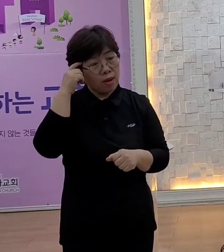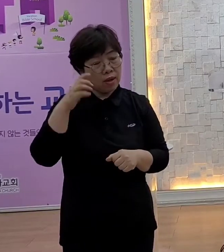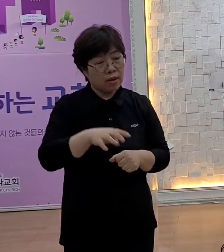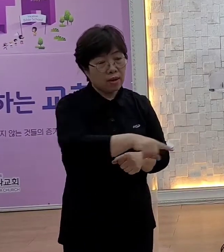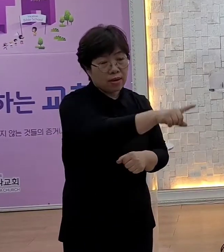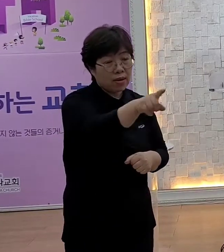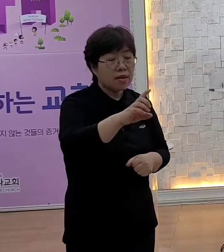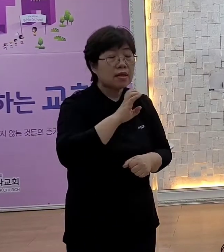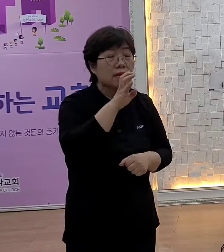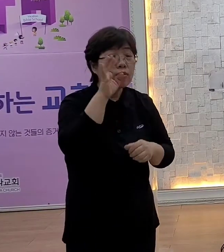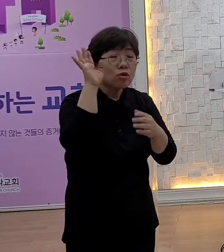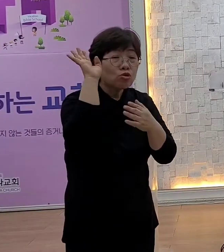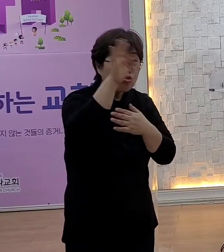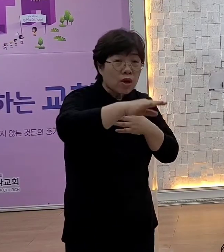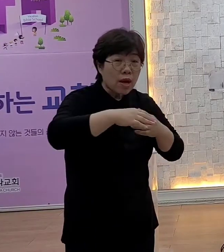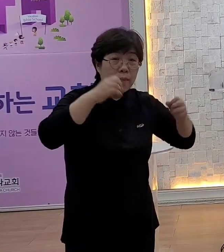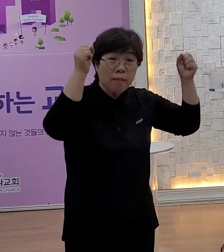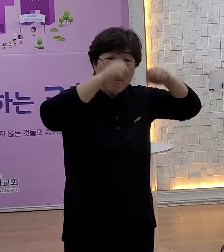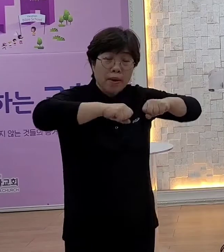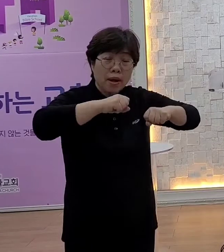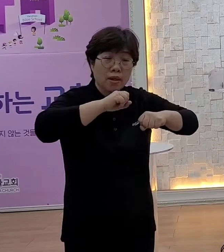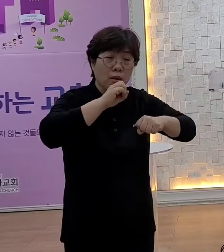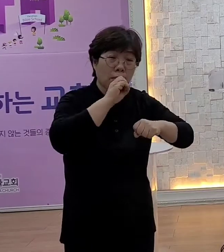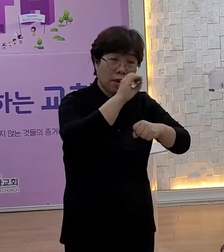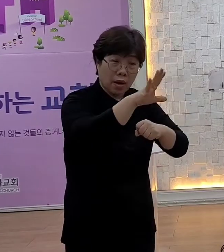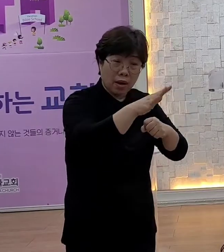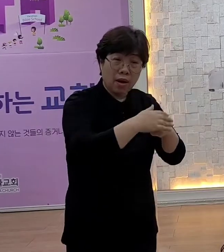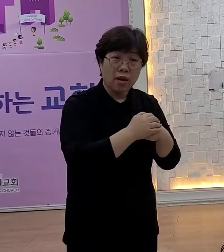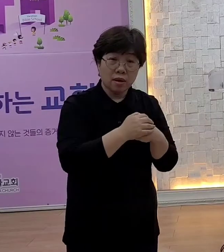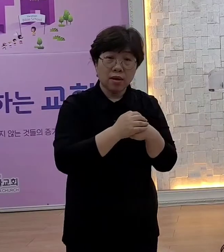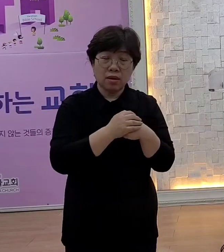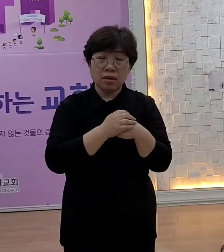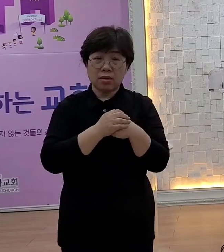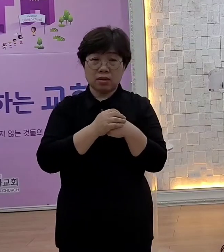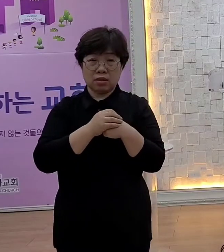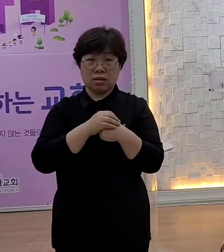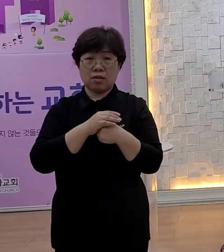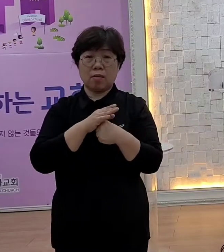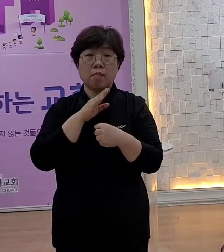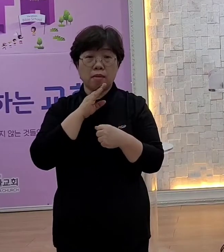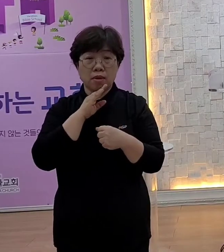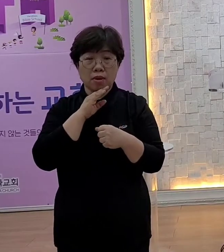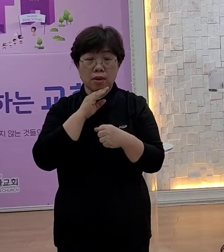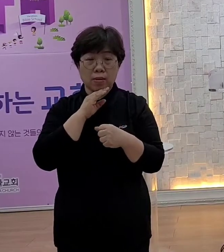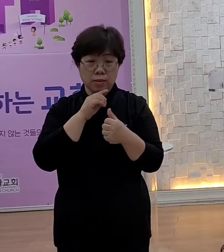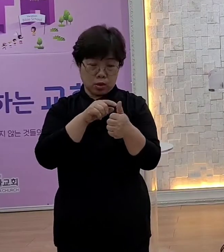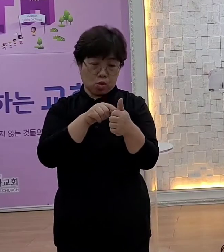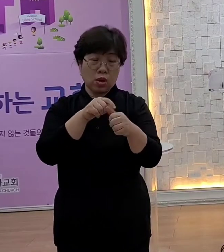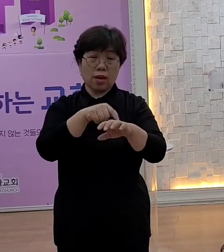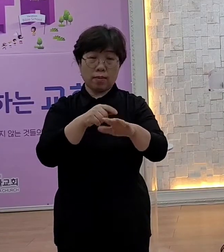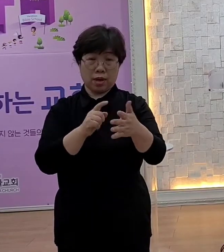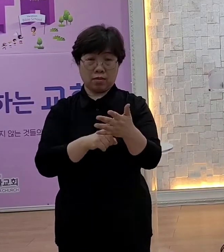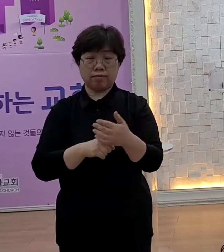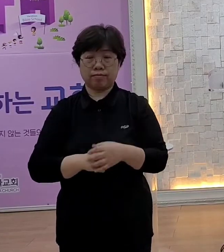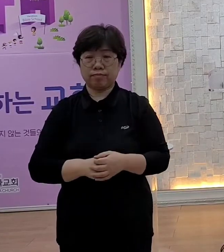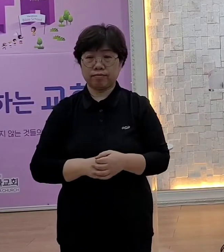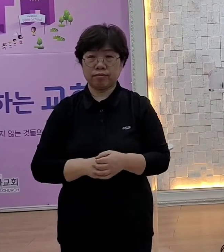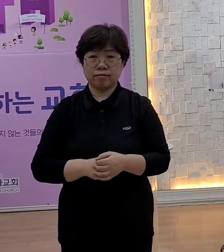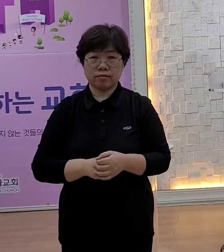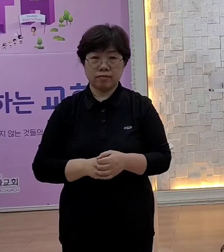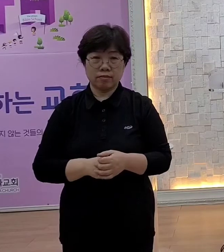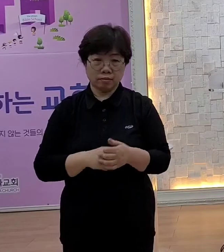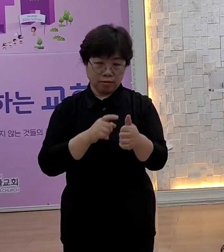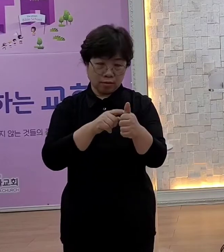멸망당한다. 마치 요나가 원했다는 듯이 이렇게 설교하고 있는 것입니다. 이 요나는